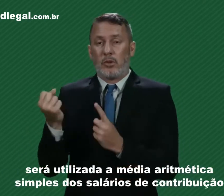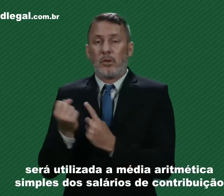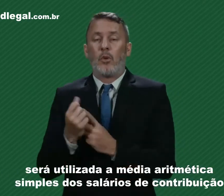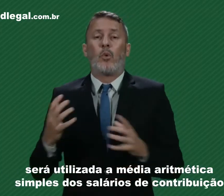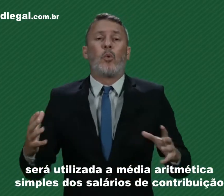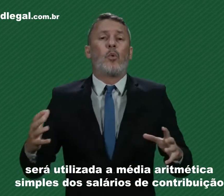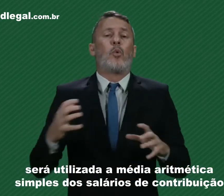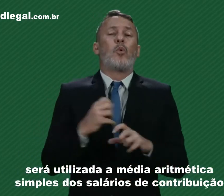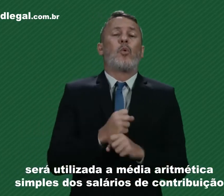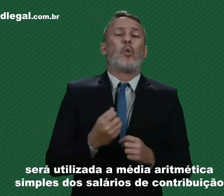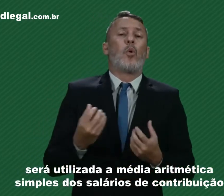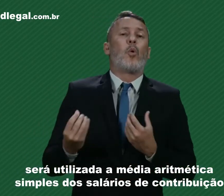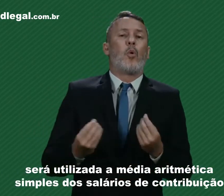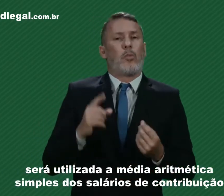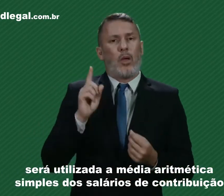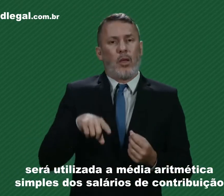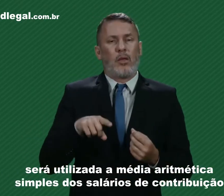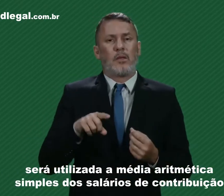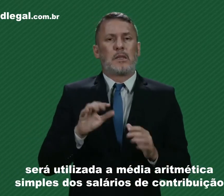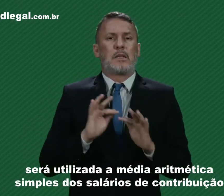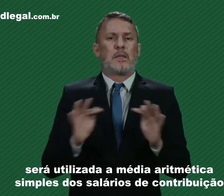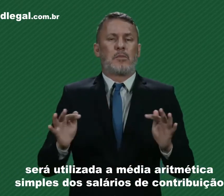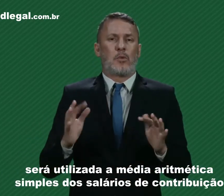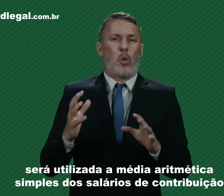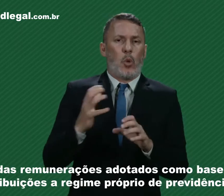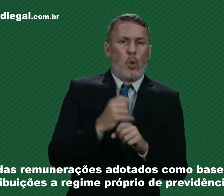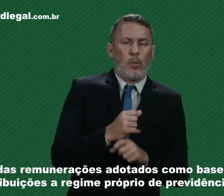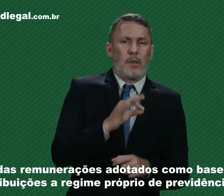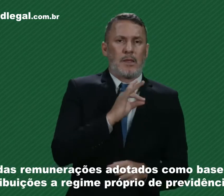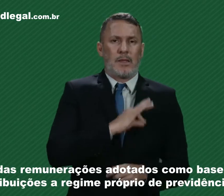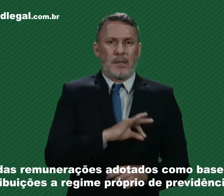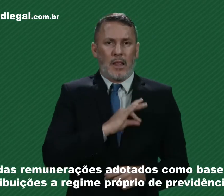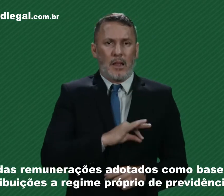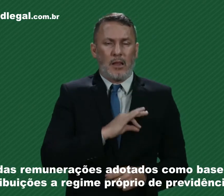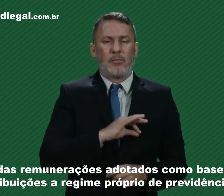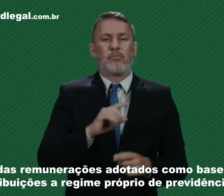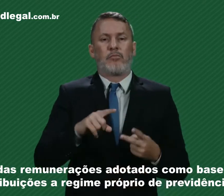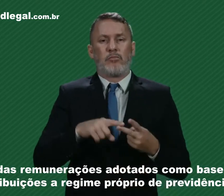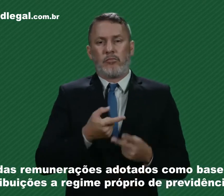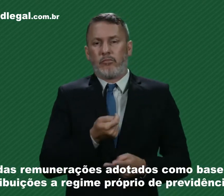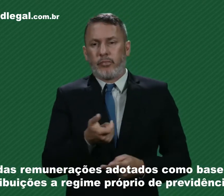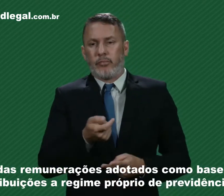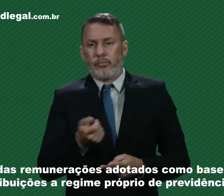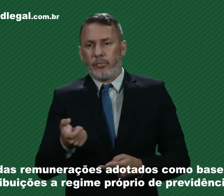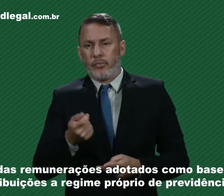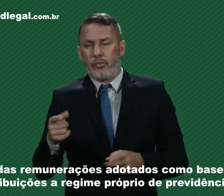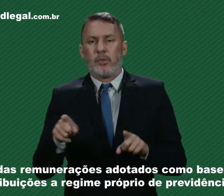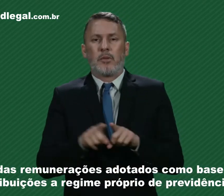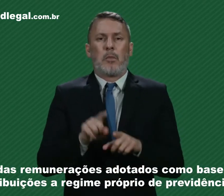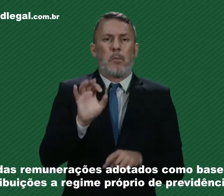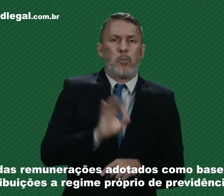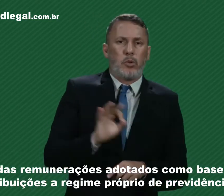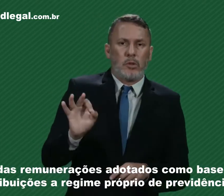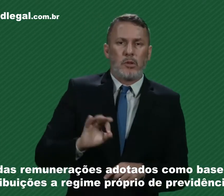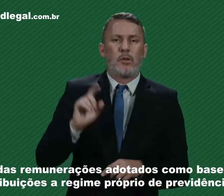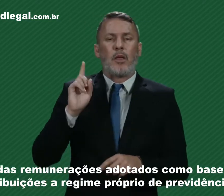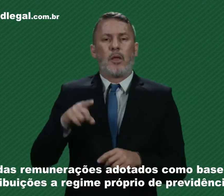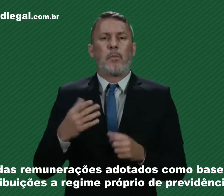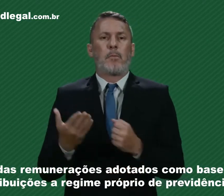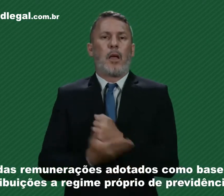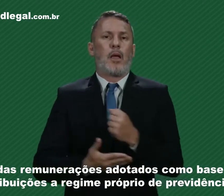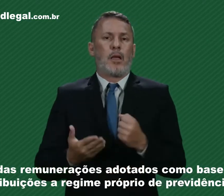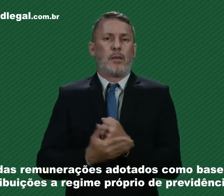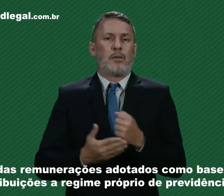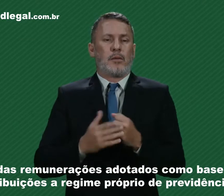média aritmética simples dos salários de contribuição e das remunerações adotados como base para contribuições a